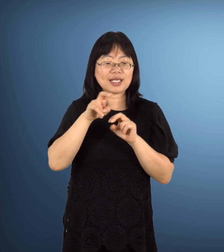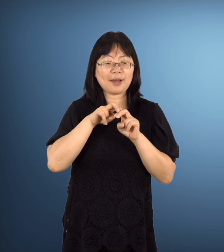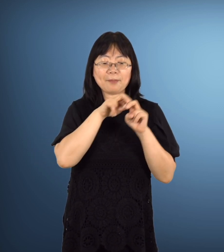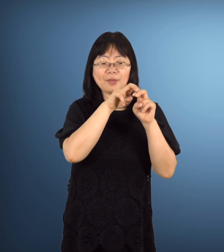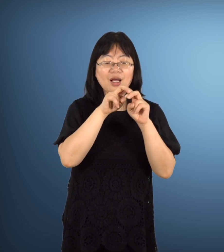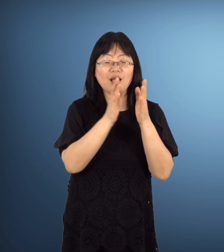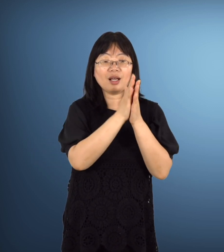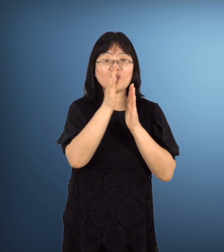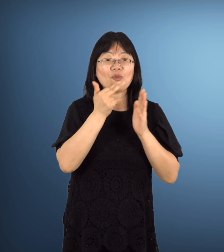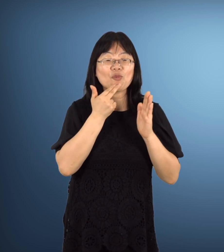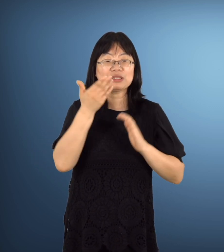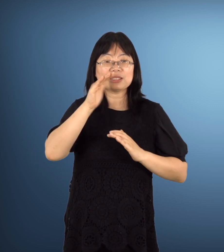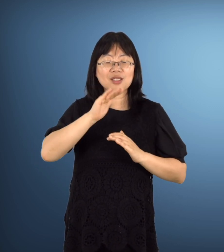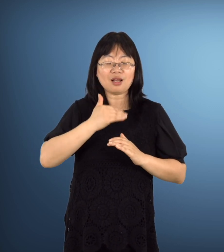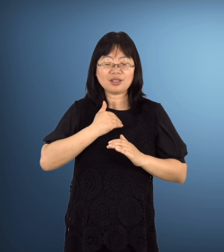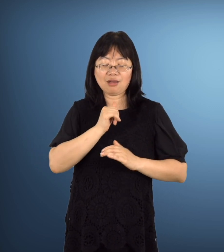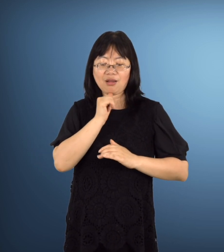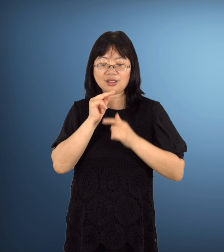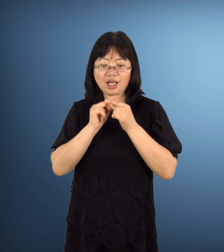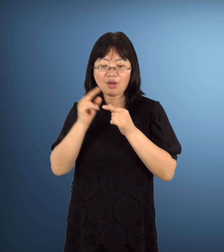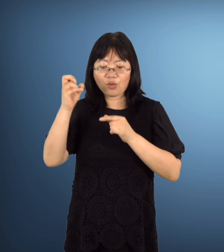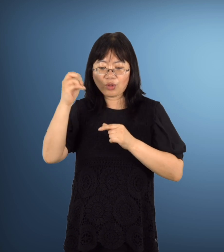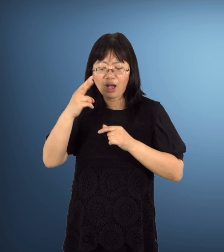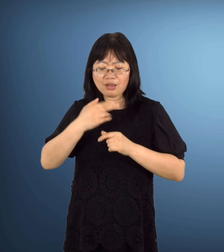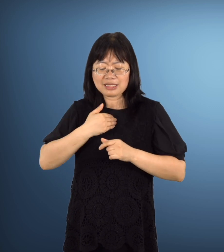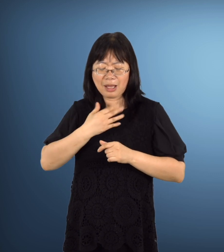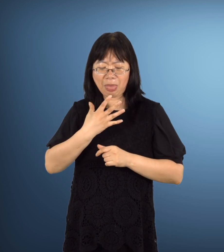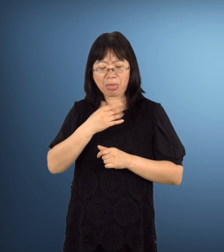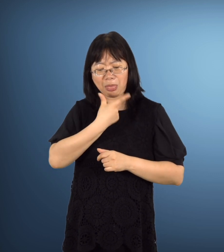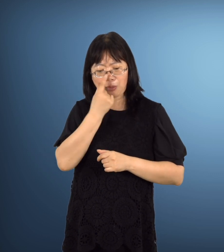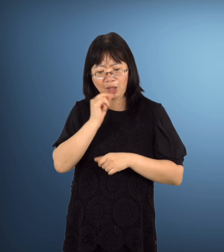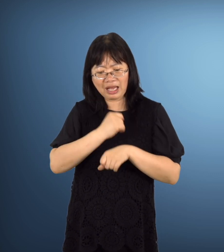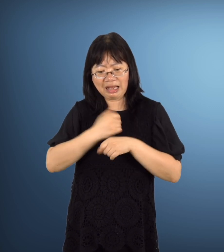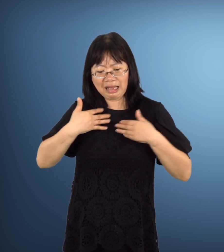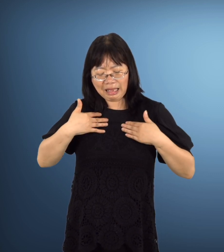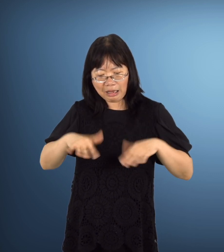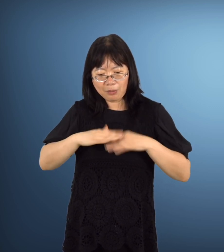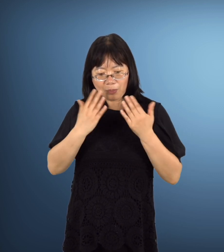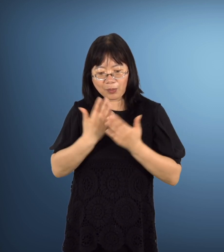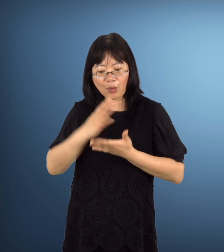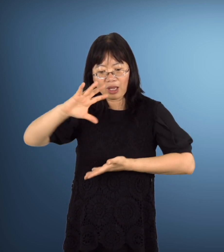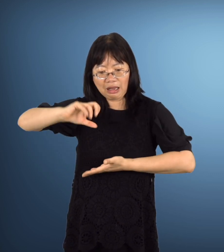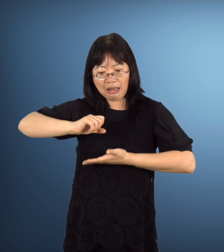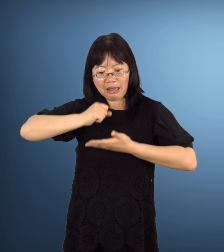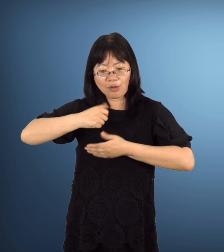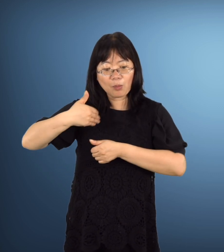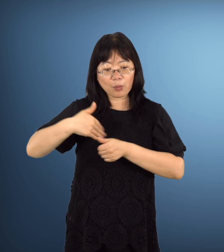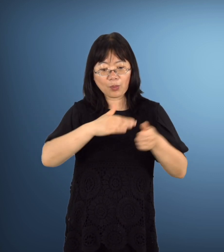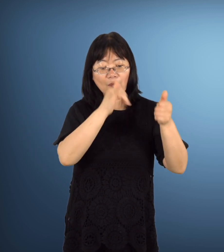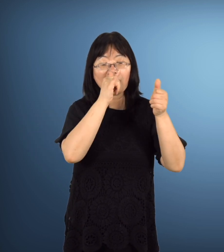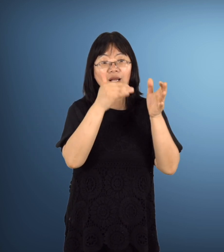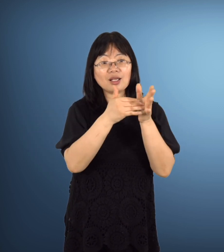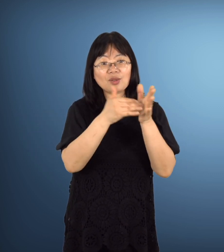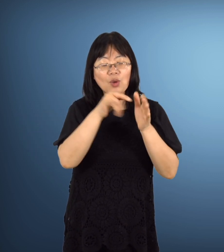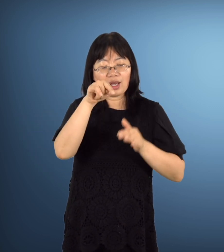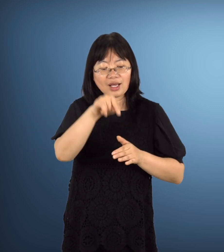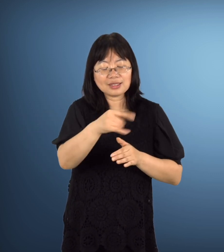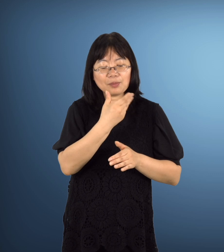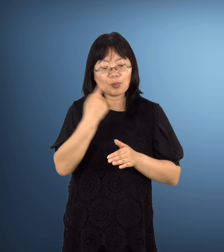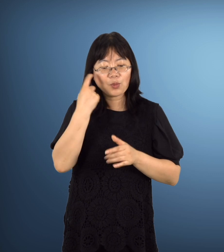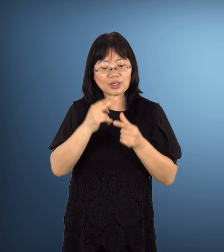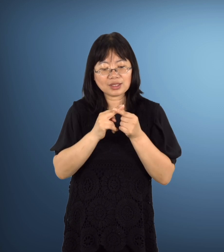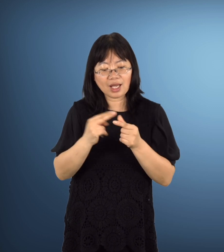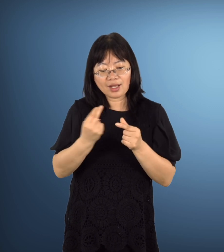모습은 아니지만 나의 가난과 나의 못남과 나의 약함까지도 보내어지고 이